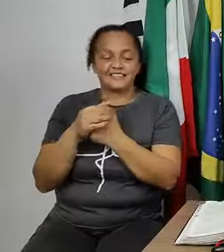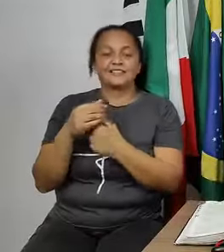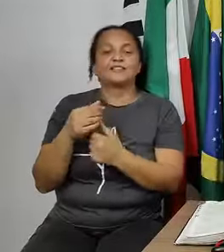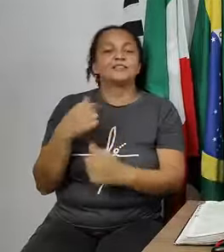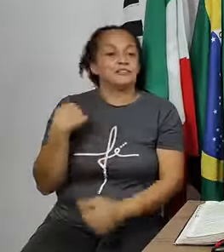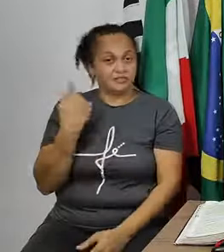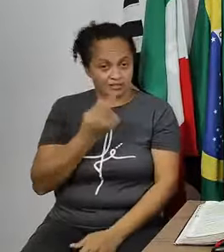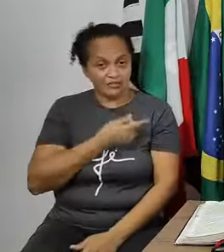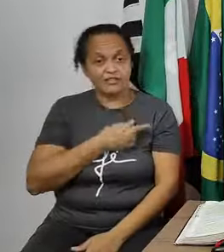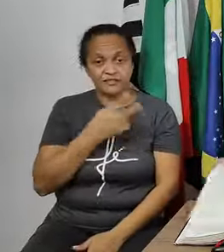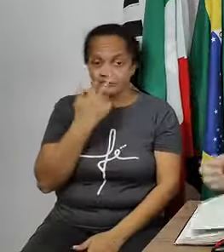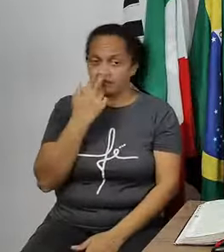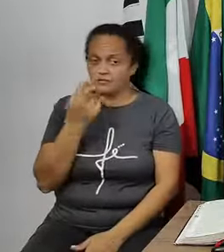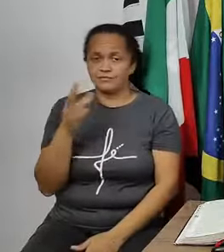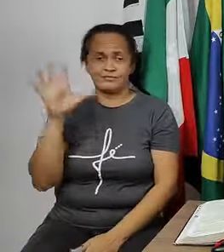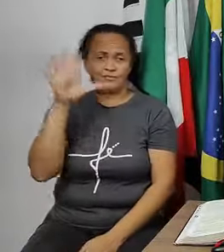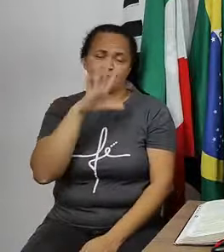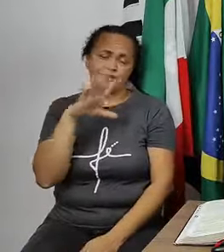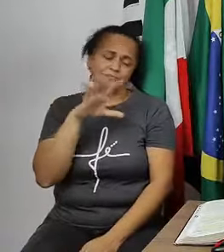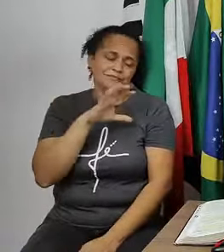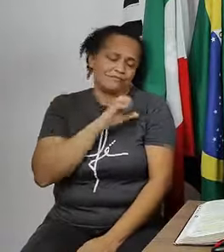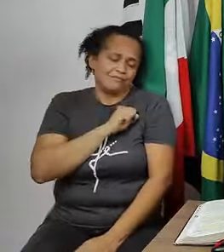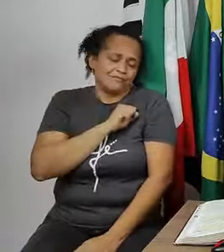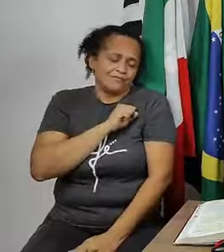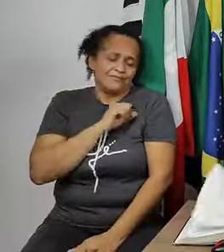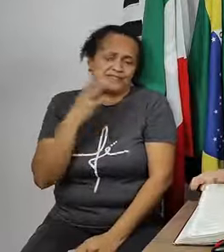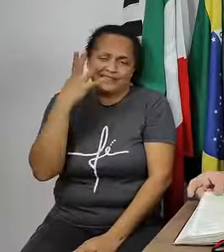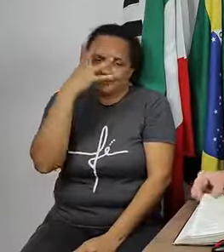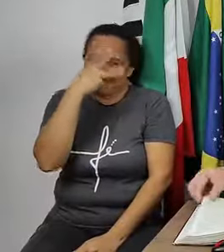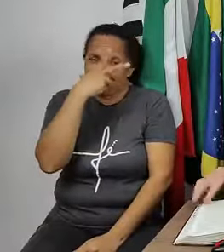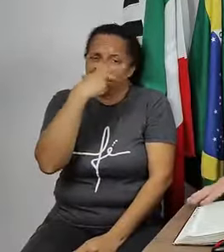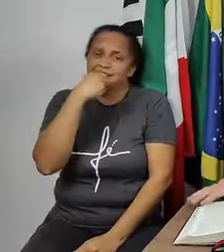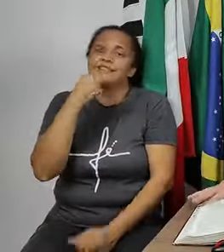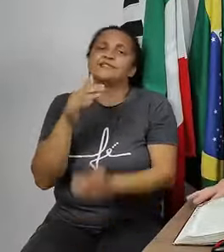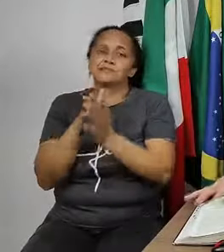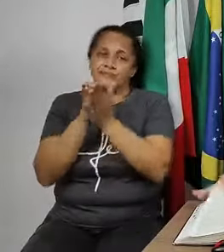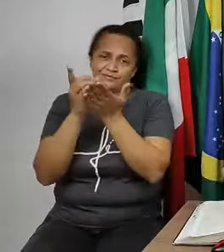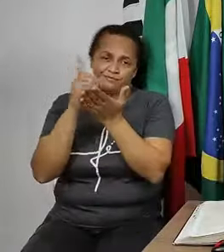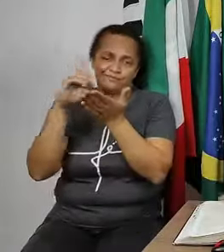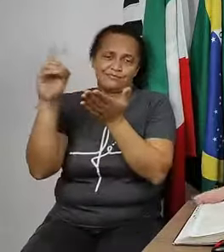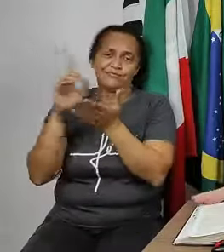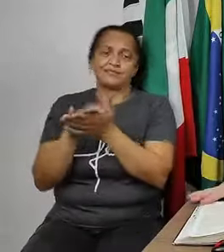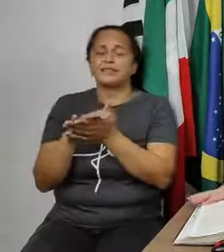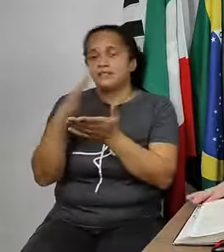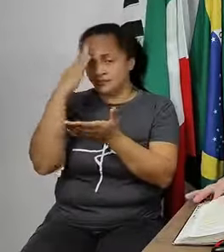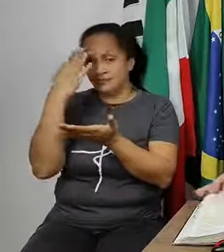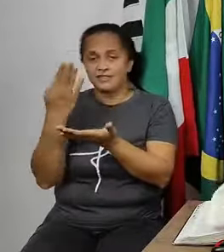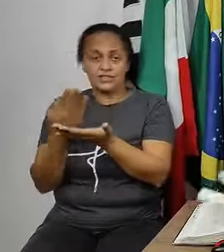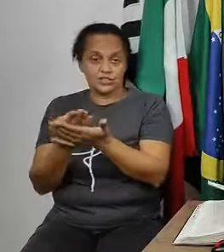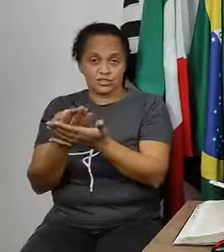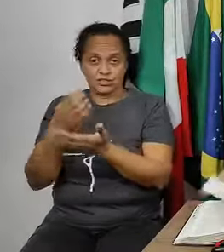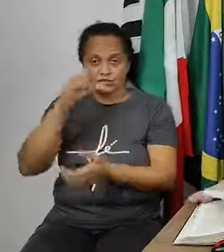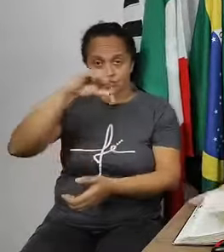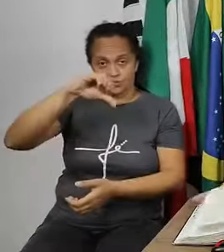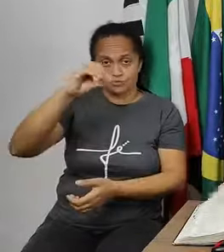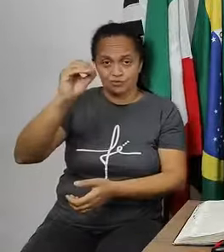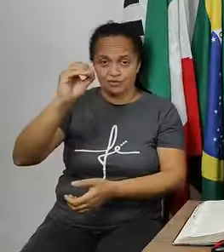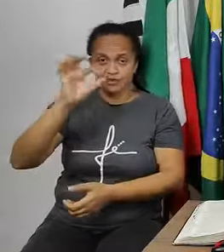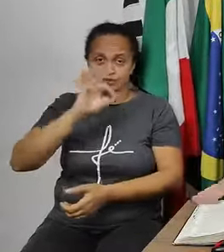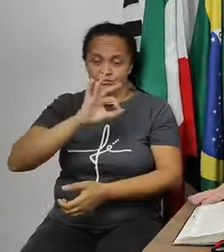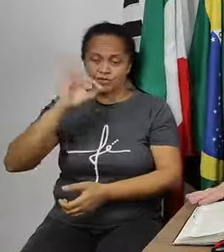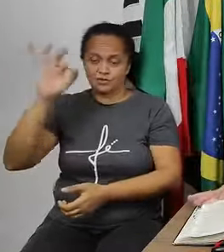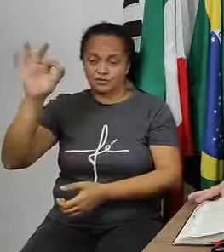lindo esse texto. Eu creio que 90% dos cristãos conhece de cor esse